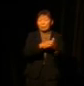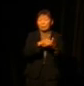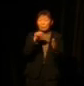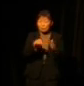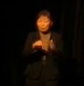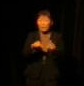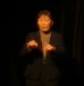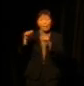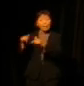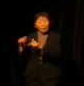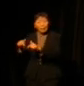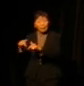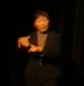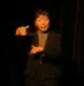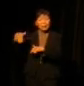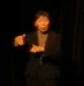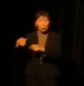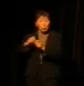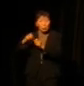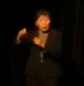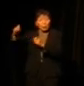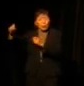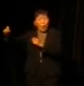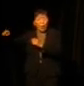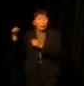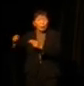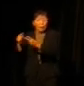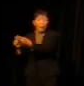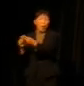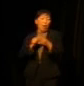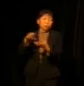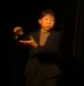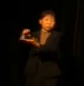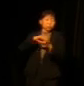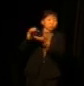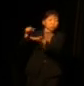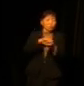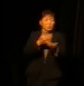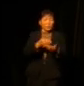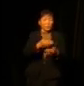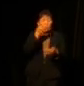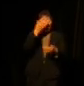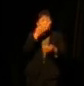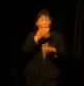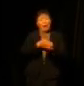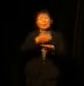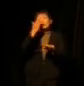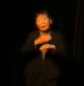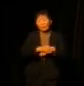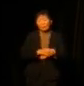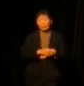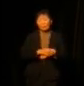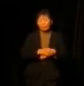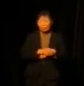の方に頼んで送ってもらってる人もね、本当に多かったです。地元では本当になかなか手に入らない。あとは防寒